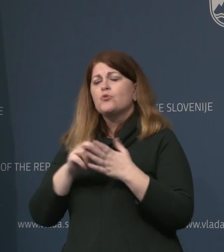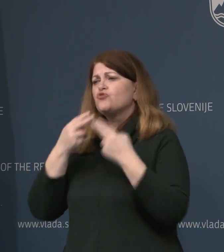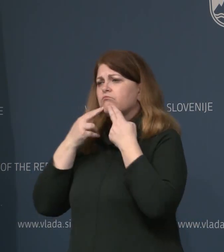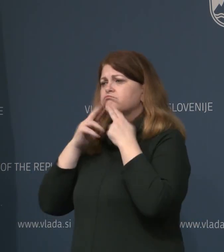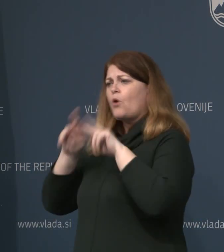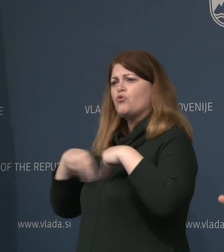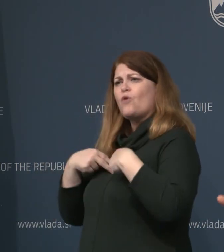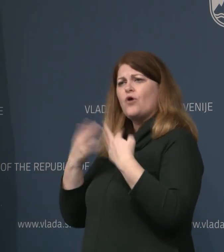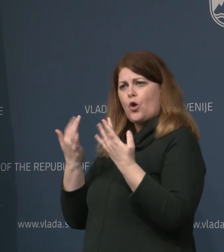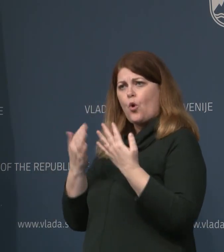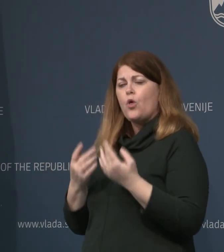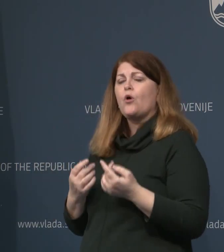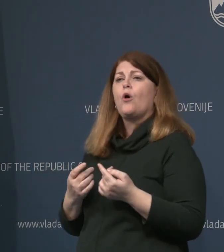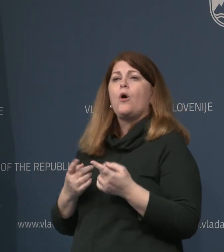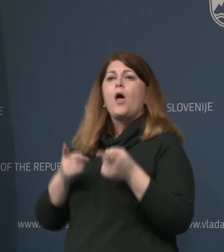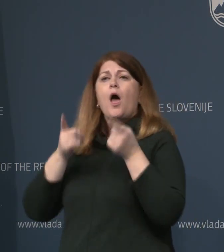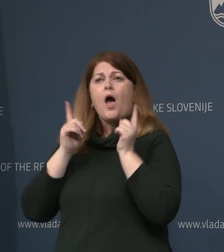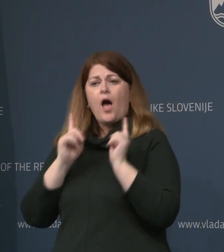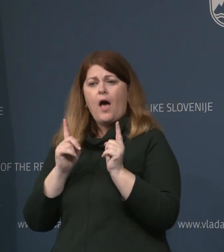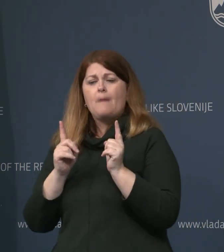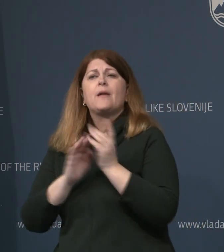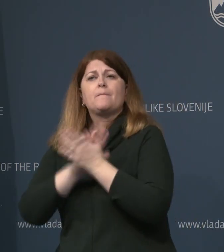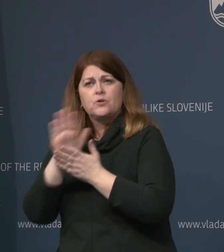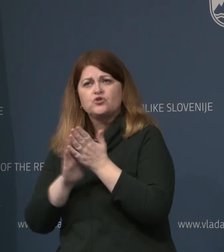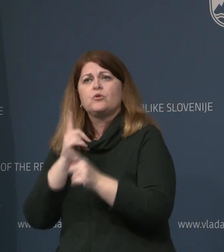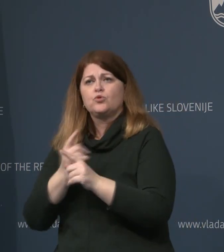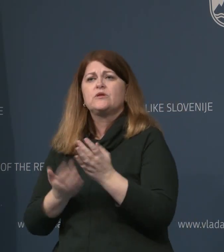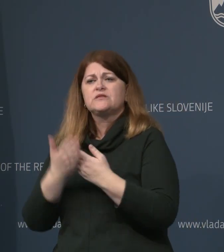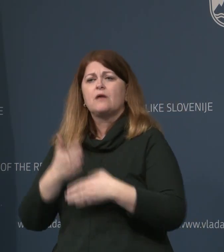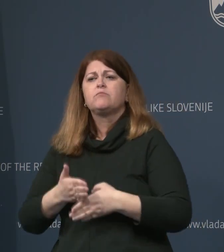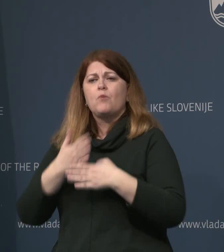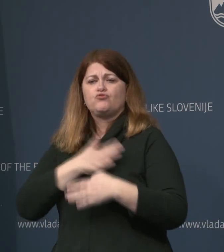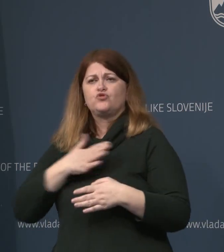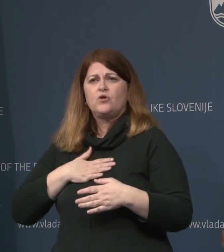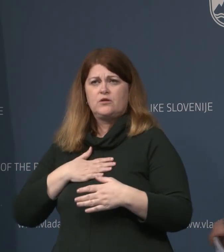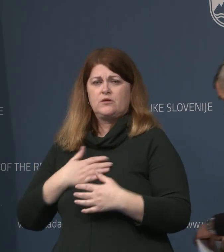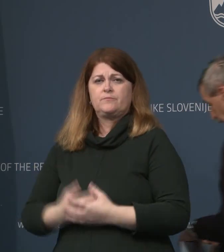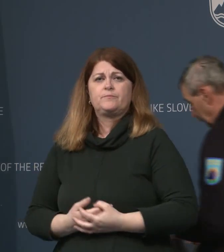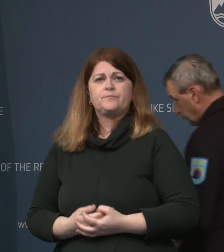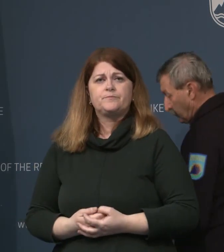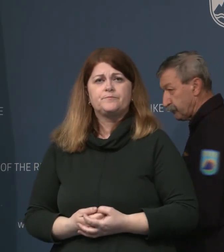odgovora koliko ali sploh koliko, ampak poprosili smo tudi za respiratorje.